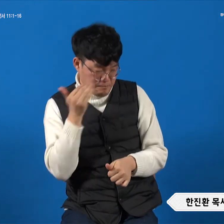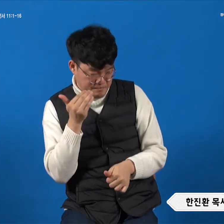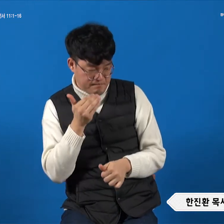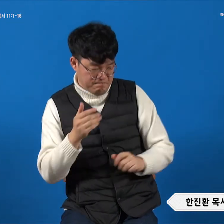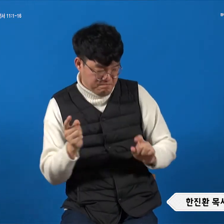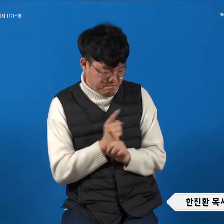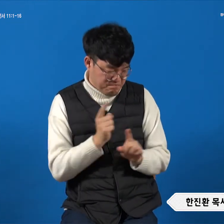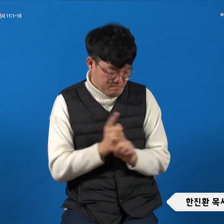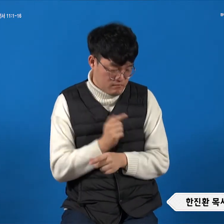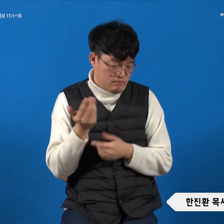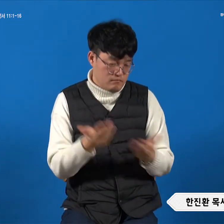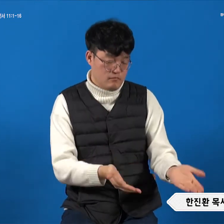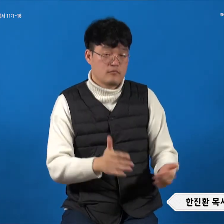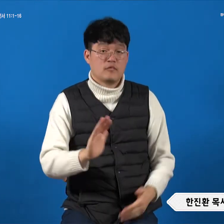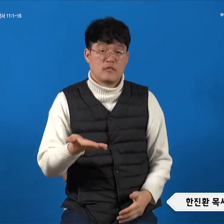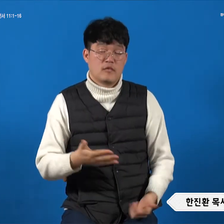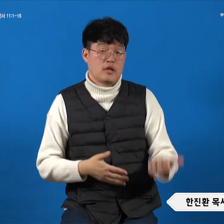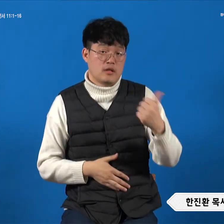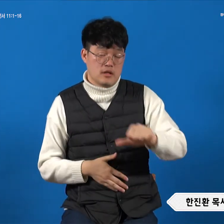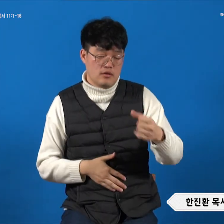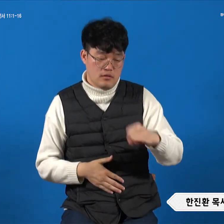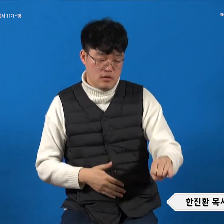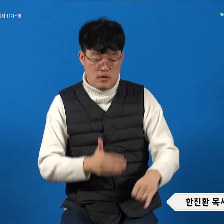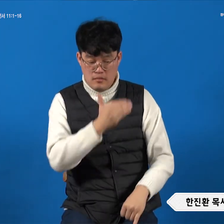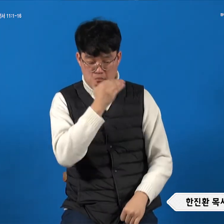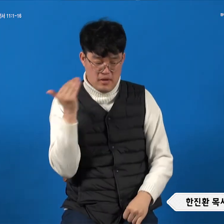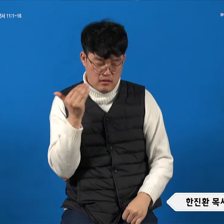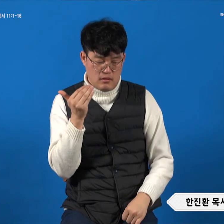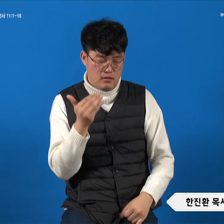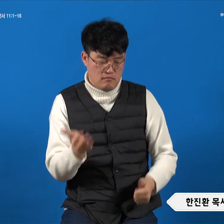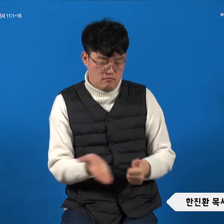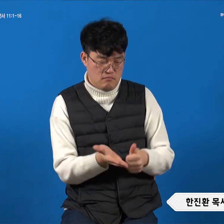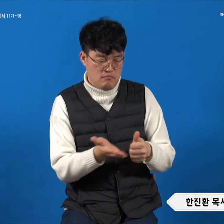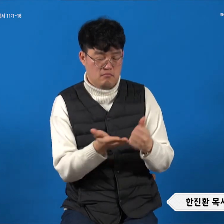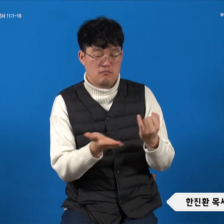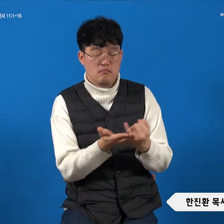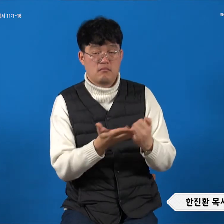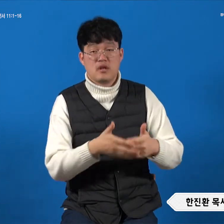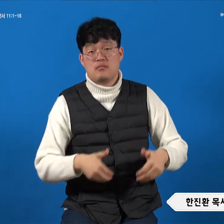훈계를 똑바로 해야 됩니다. 그래서 자녀들을 반듯하게 키워내야 됩니다.